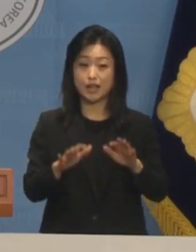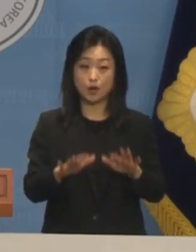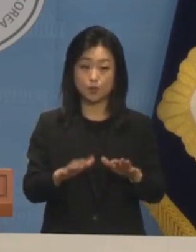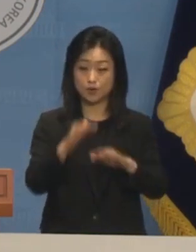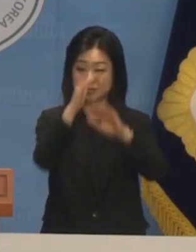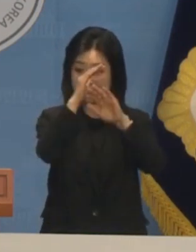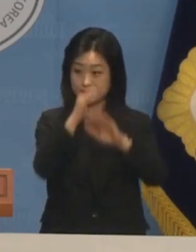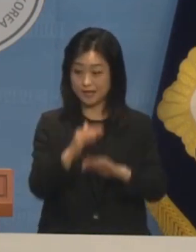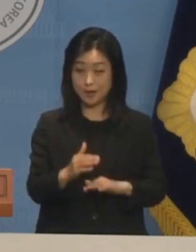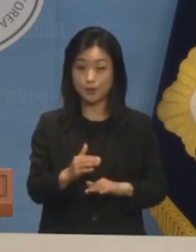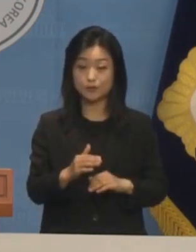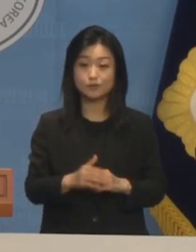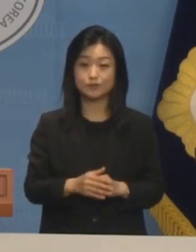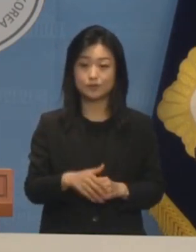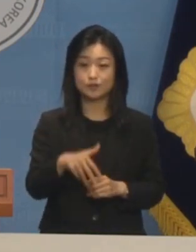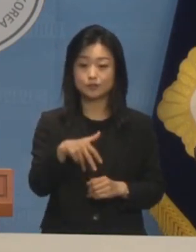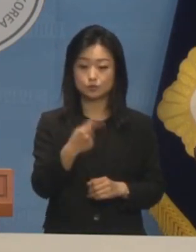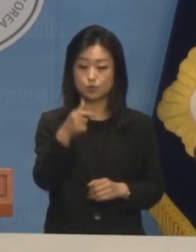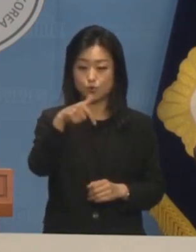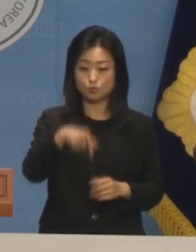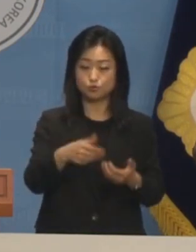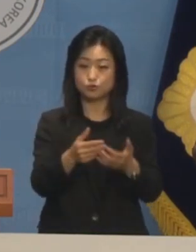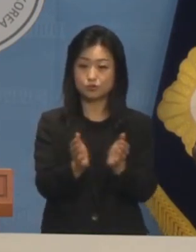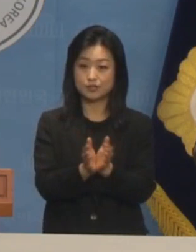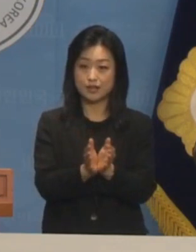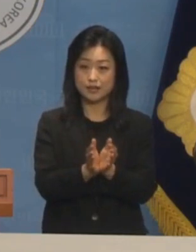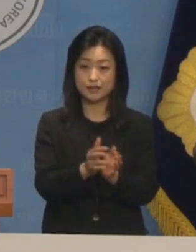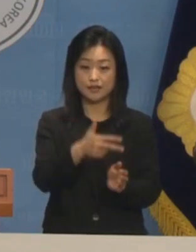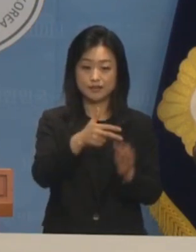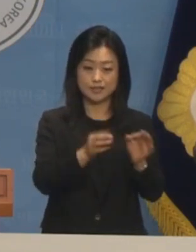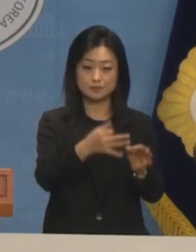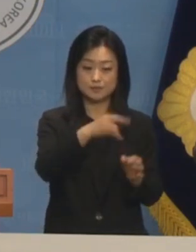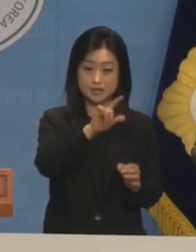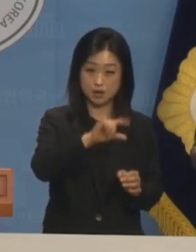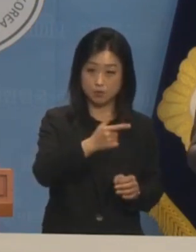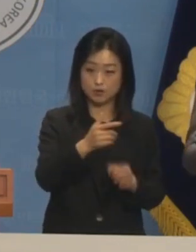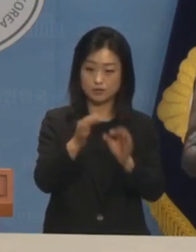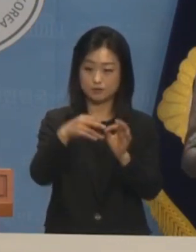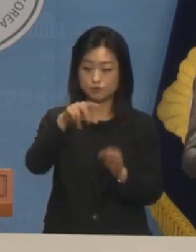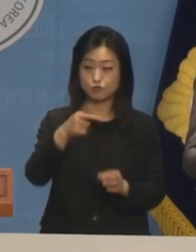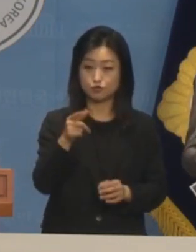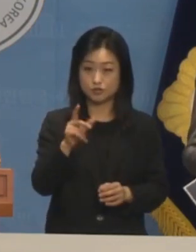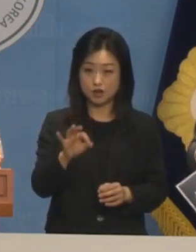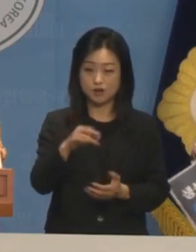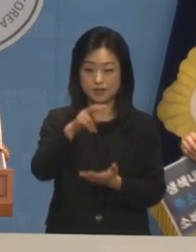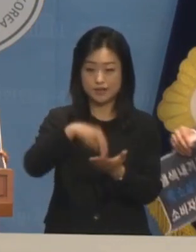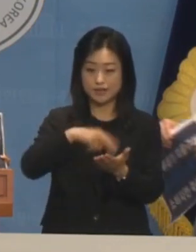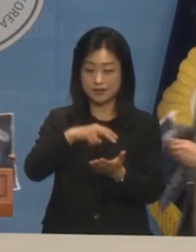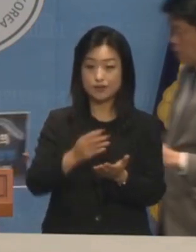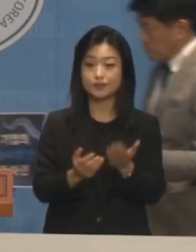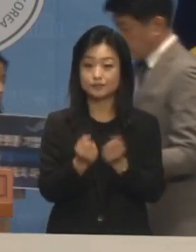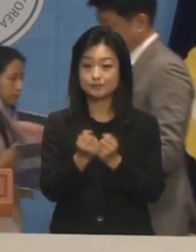담은 기자회견문을 조국혁신당 김재원, 김준영 의원님께서 공동으로 낭독해 주시겠습니다.